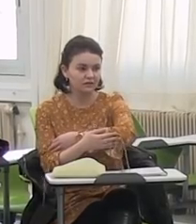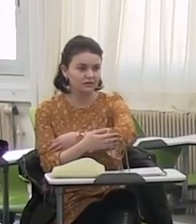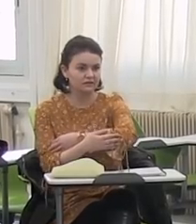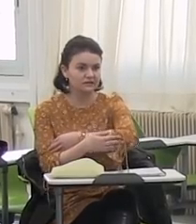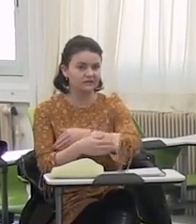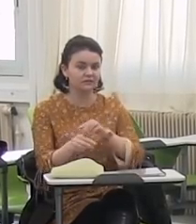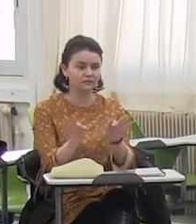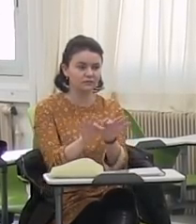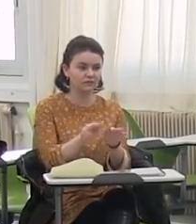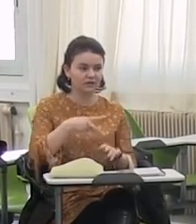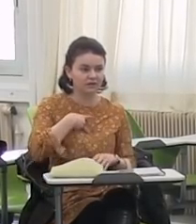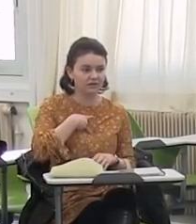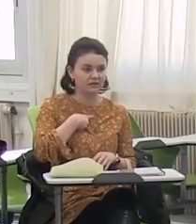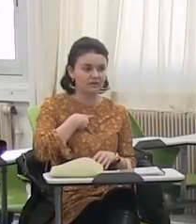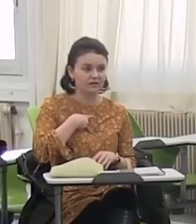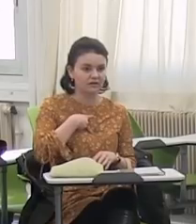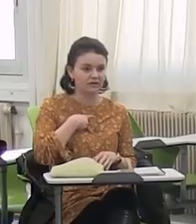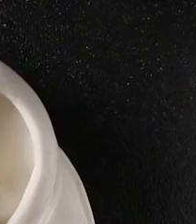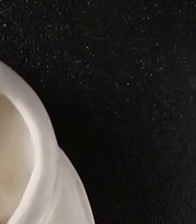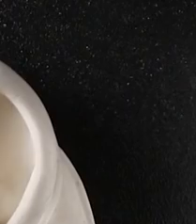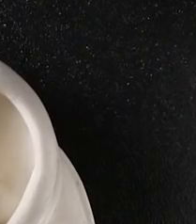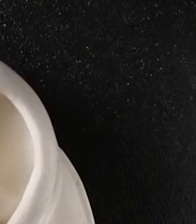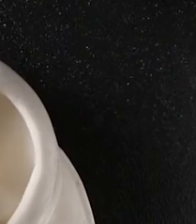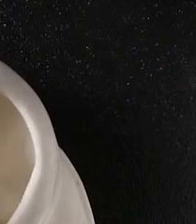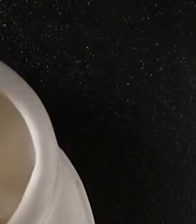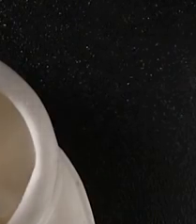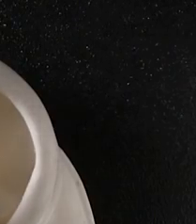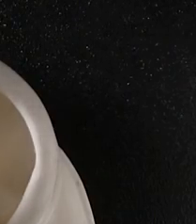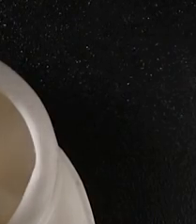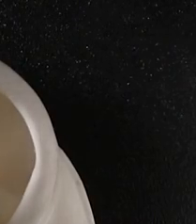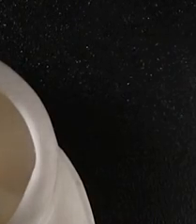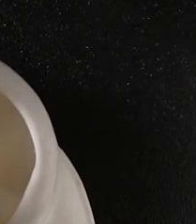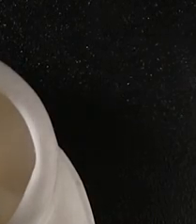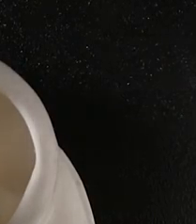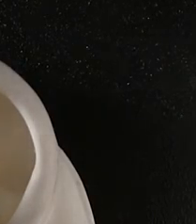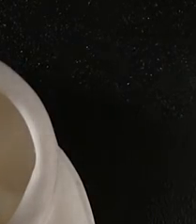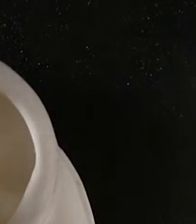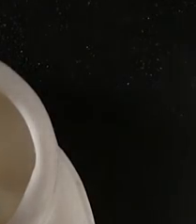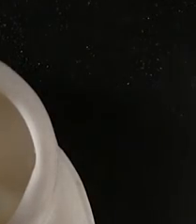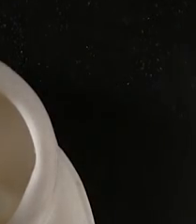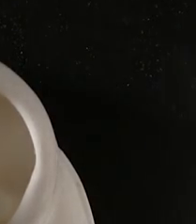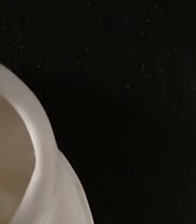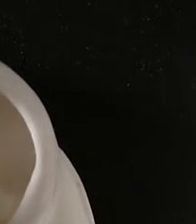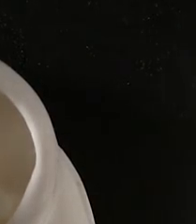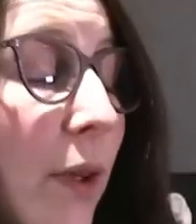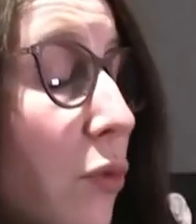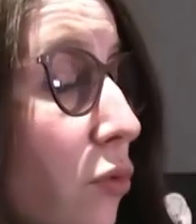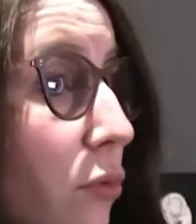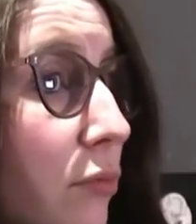Pendant que les entendants apprennent la langue des signes, beaucoup de sons ne la connaissent pas. Parce qu'ils sont appareillés ou implantés, ils estiment ne pas en avoir besoin. Une personne sourde